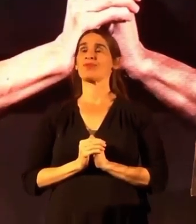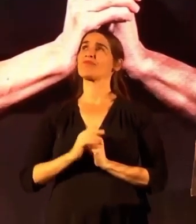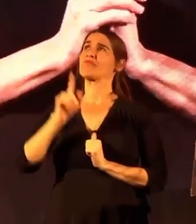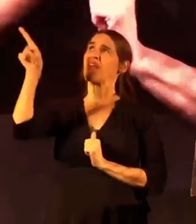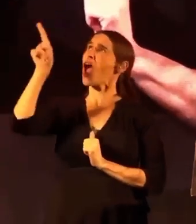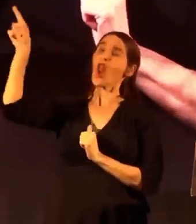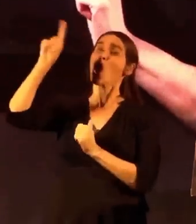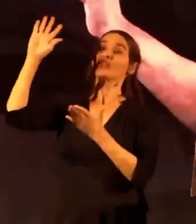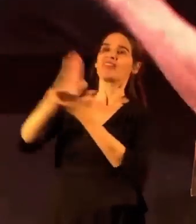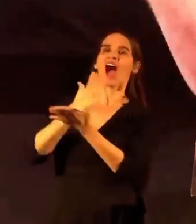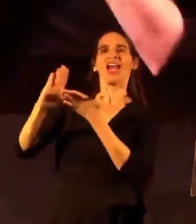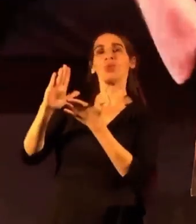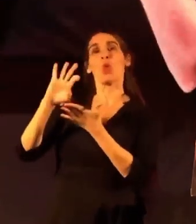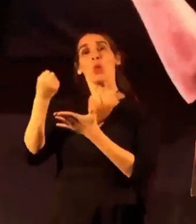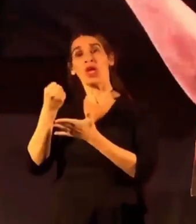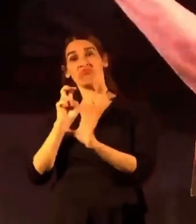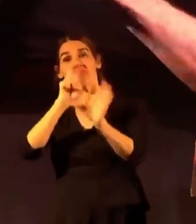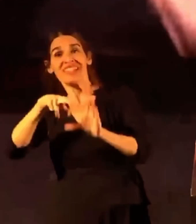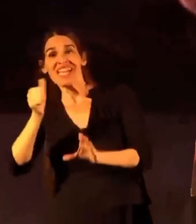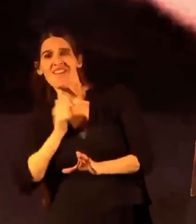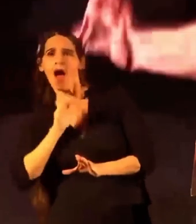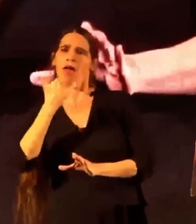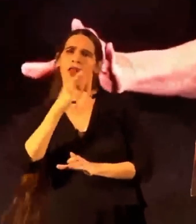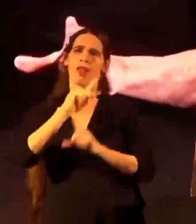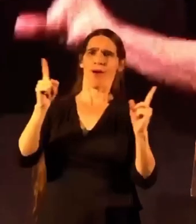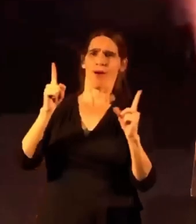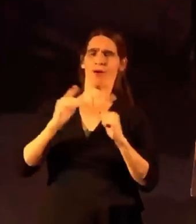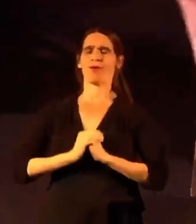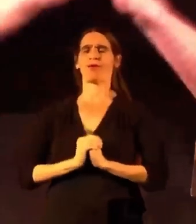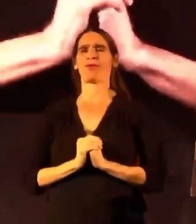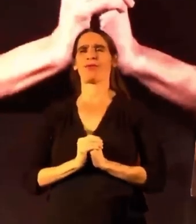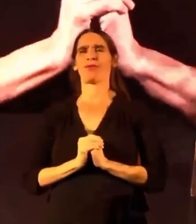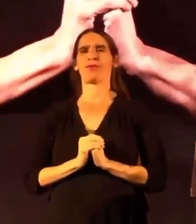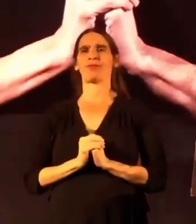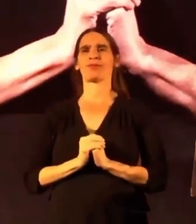לא תחליטו אם נשרת בצבא או לא.